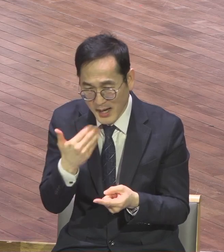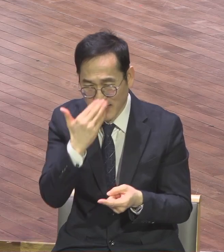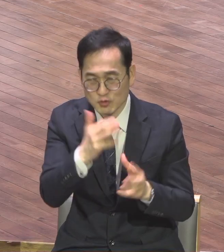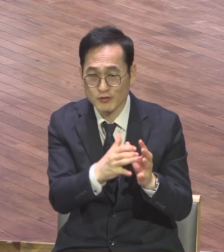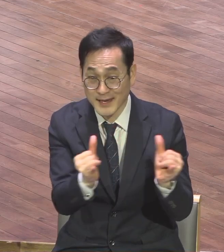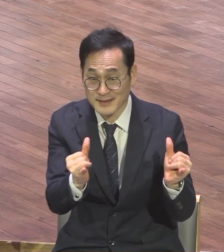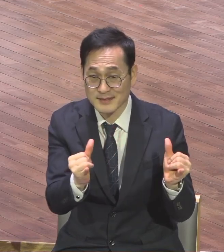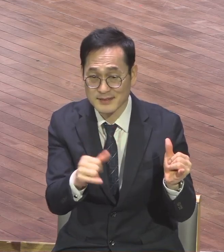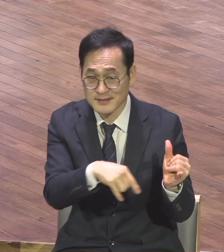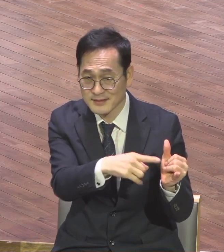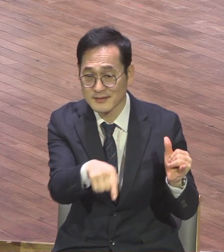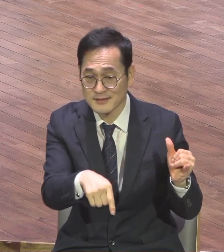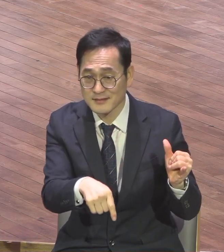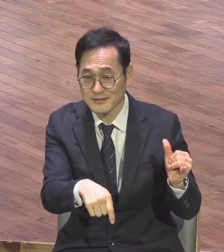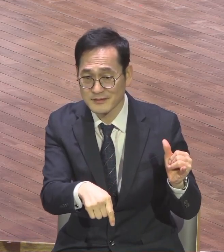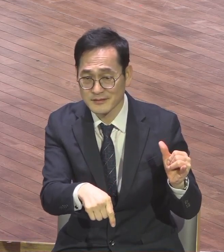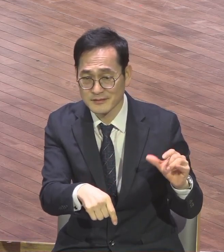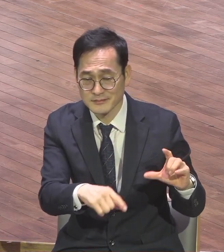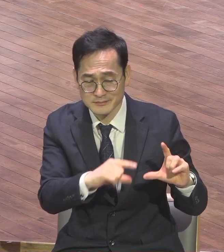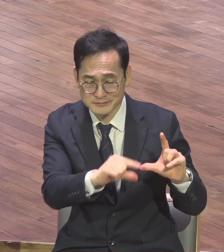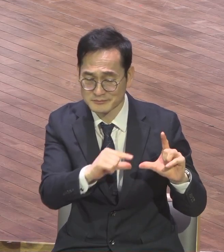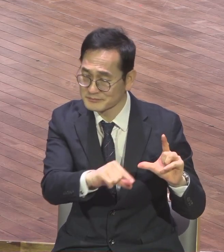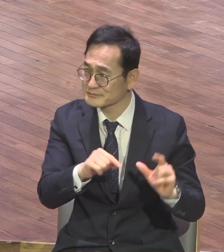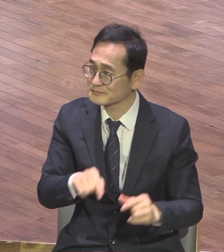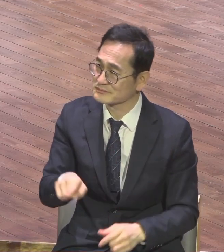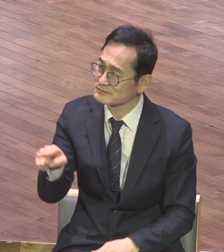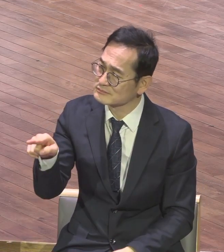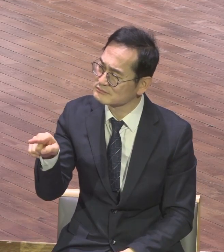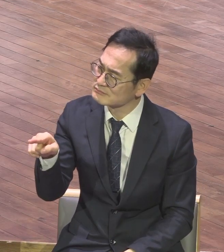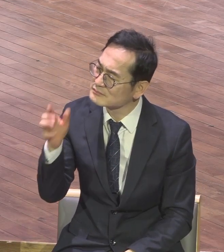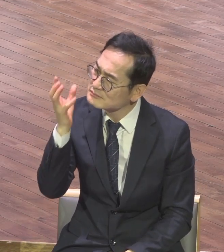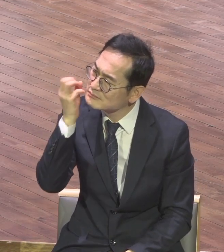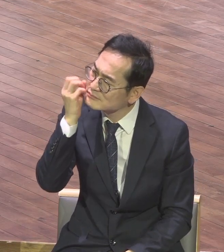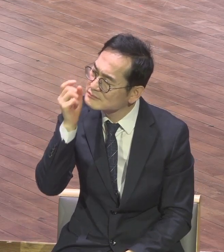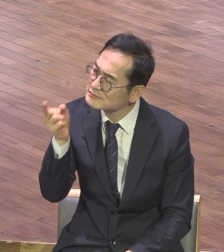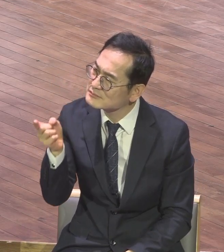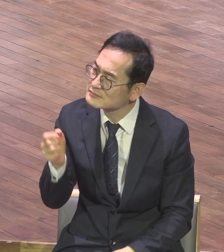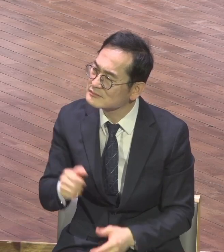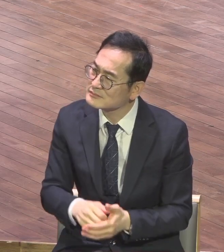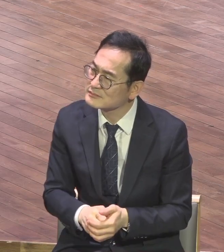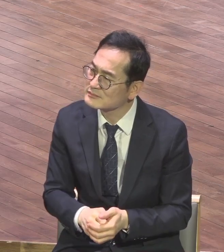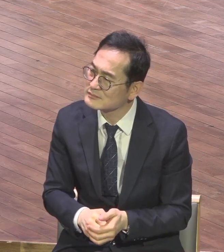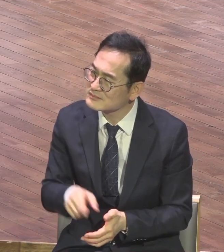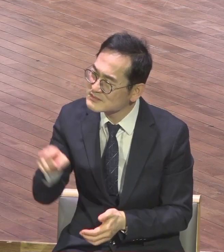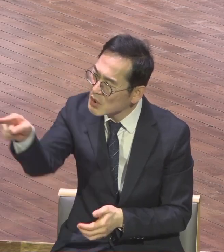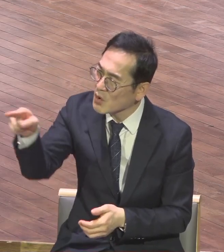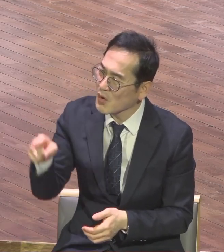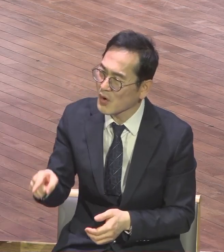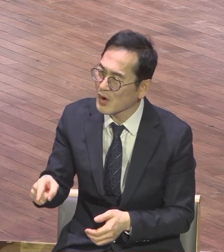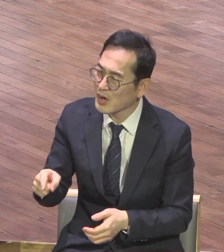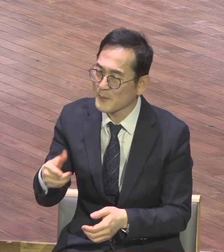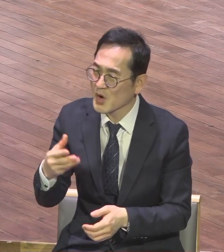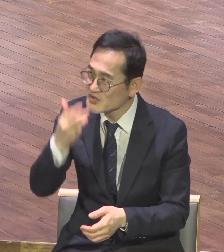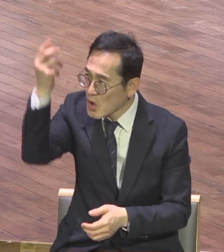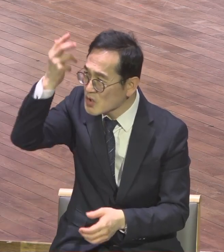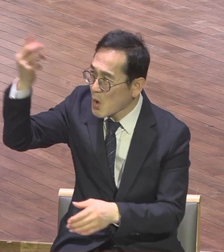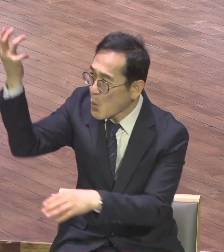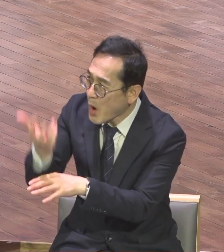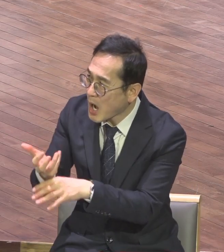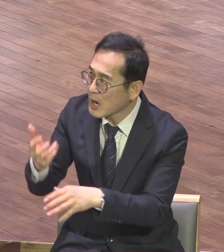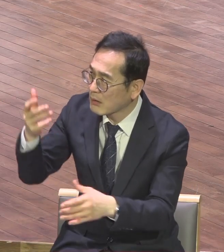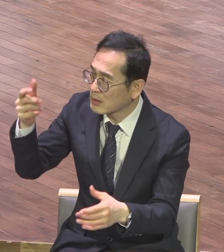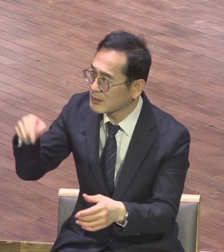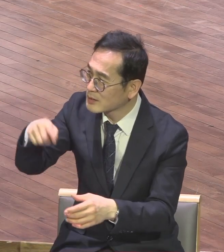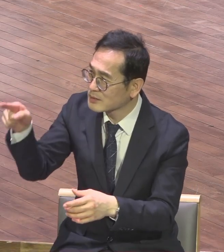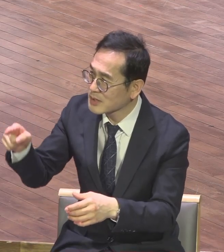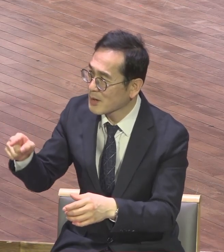디아스포라들 이 사람들이 저것도 이상하다. 새술에 취했다 그랬어요.